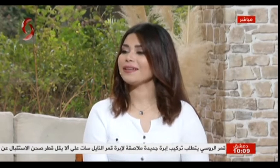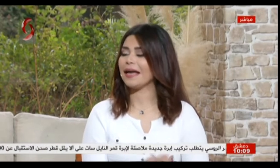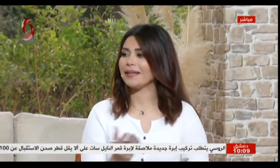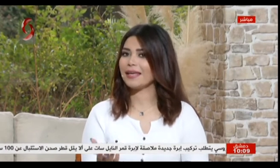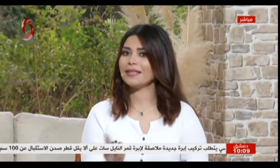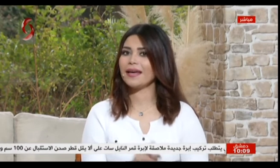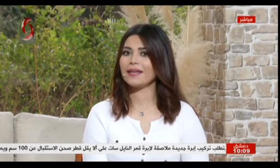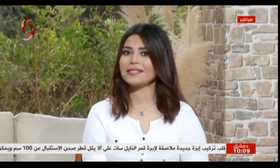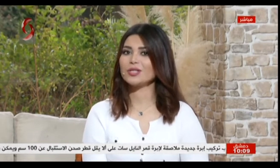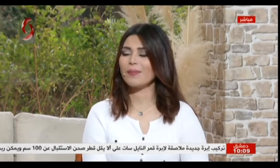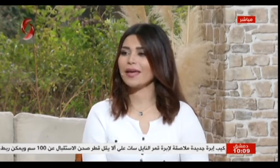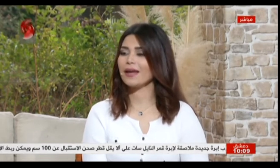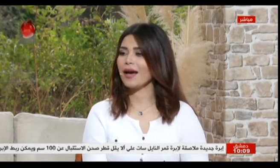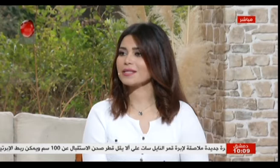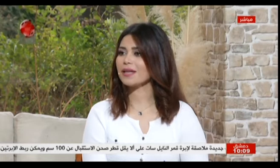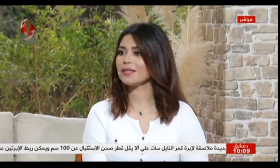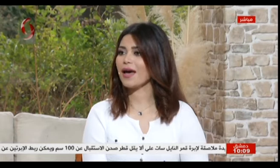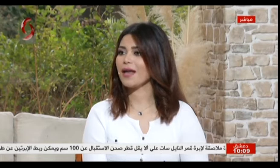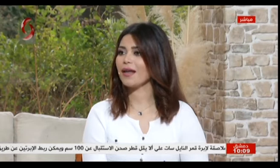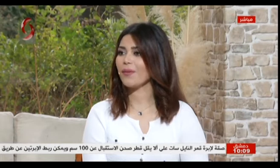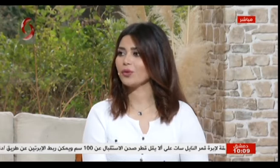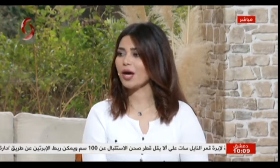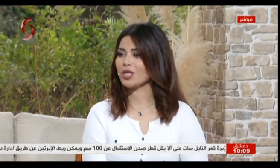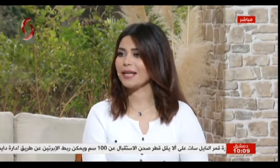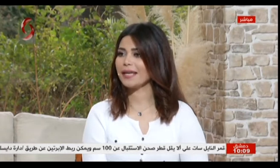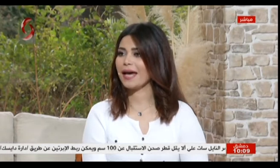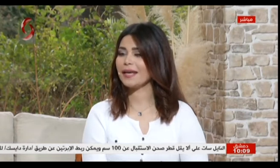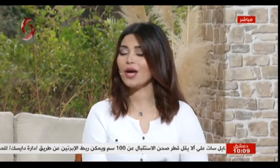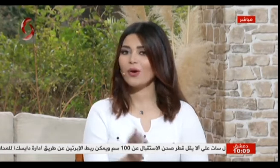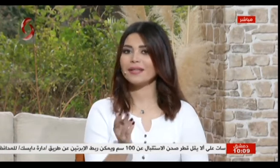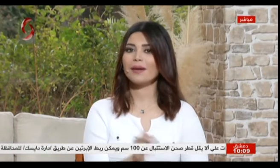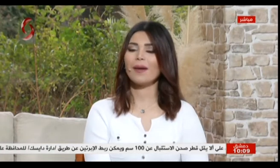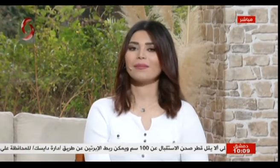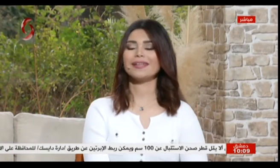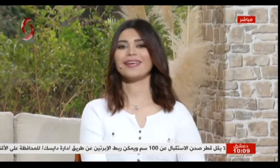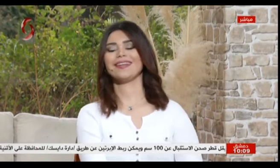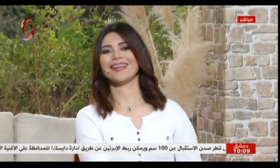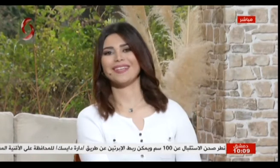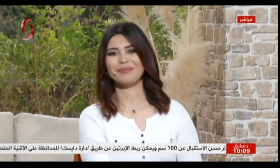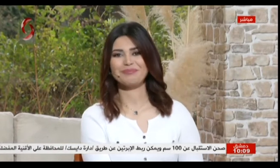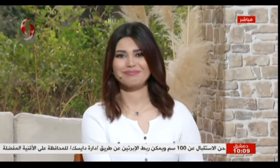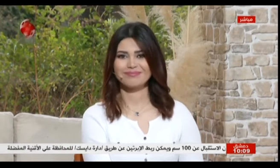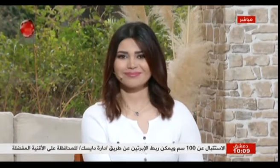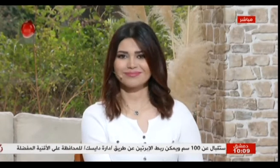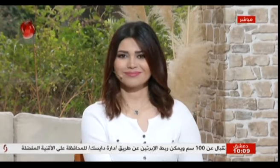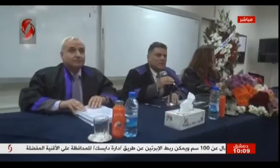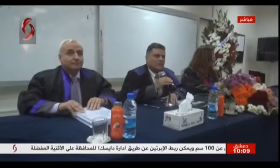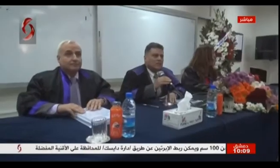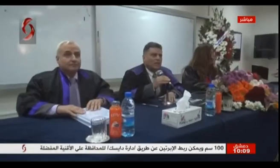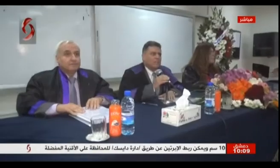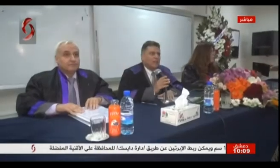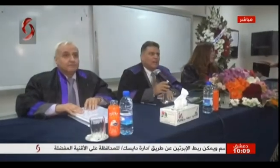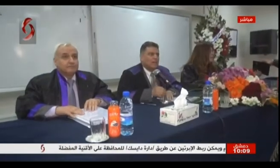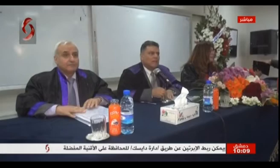حابين يعني اكيد نسترجع معك لحظات المناقشة يلي كانت ونتابعها بالمادة التالية.